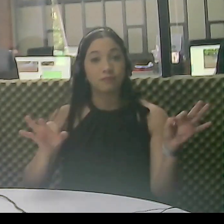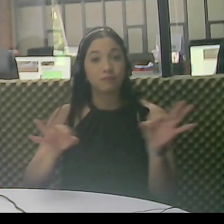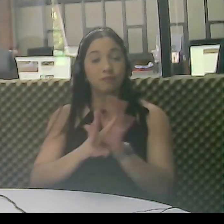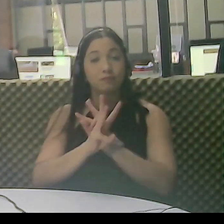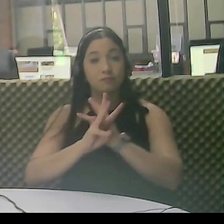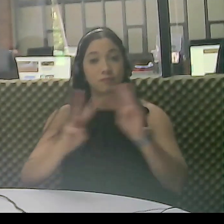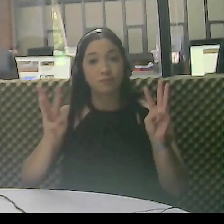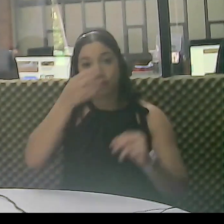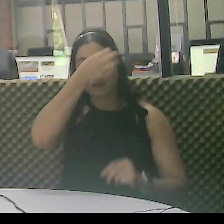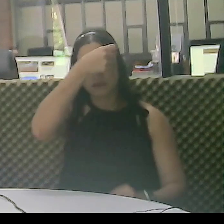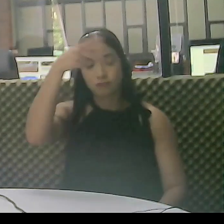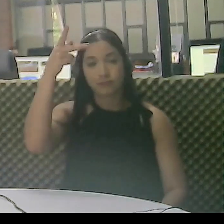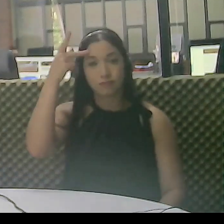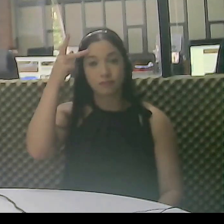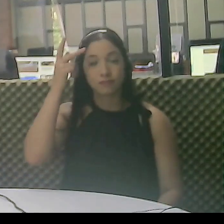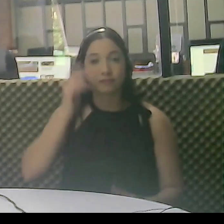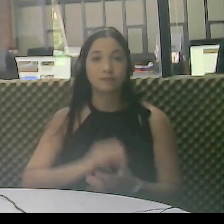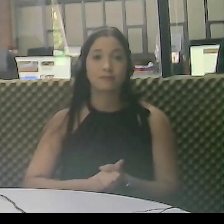no site da Prefeitura.